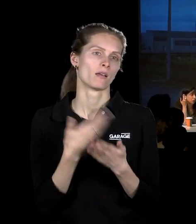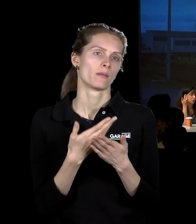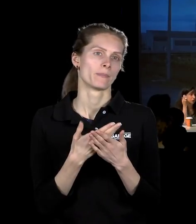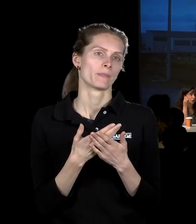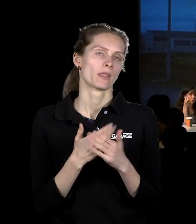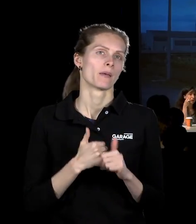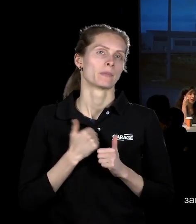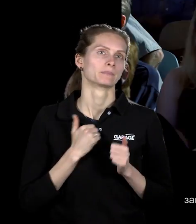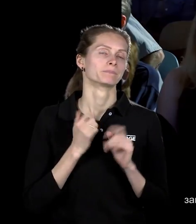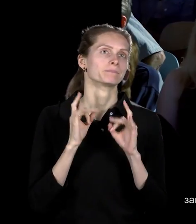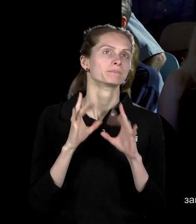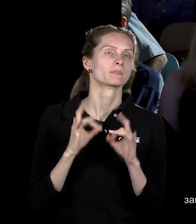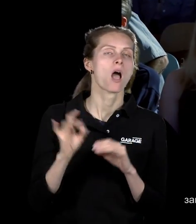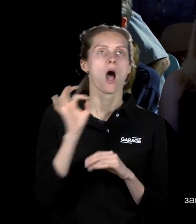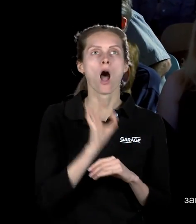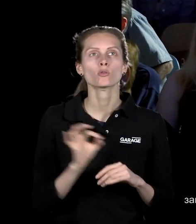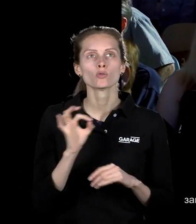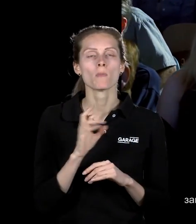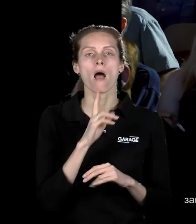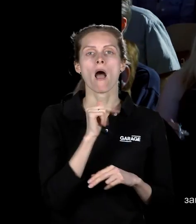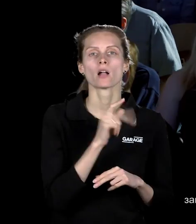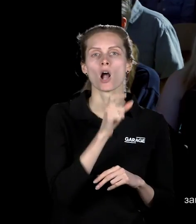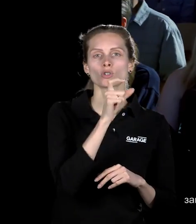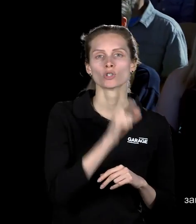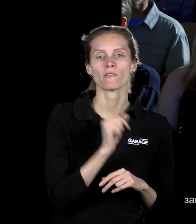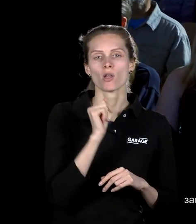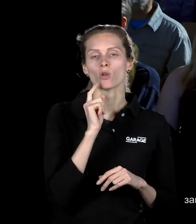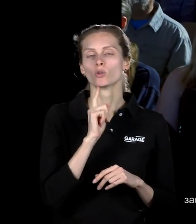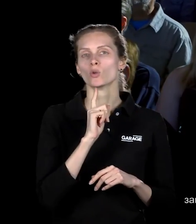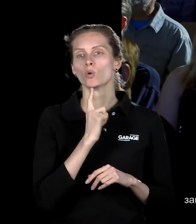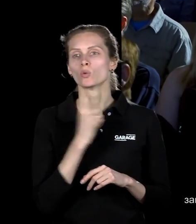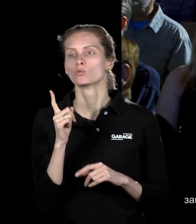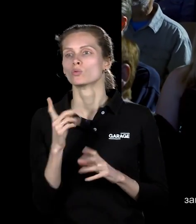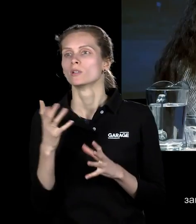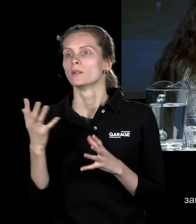попытаться сформулировать, о чем это, о том, как человеку трудно за что-либо зацепиться в мире,